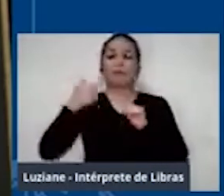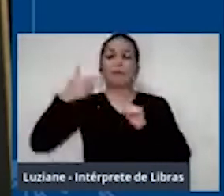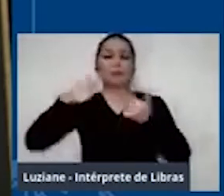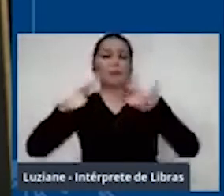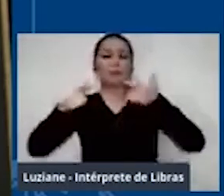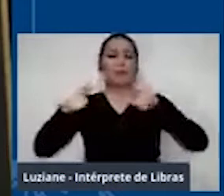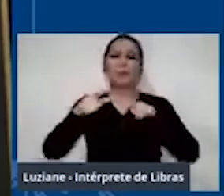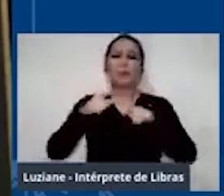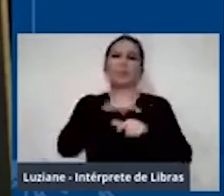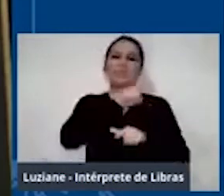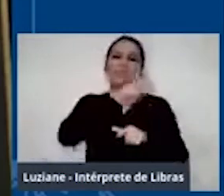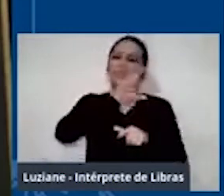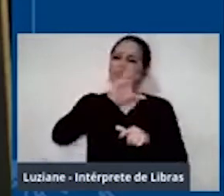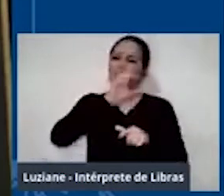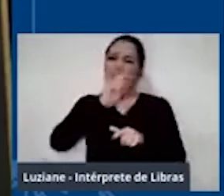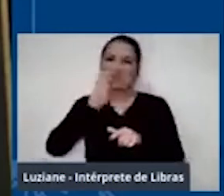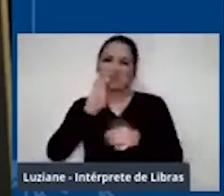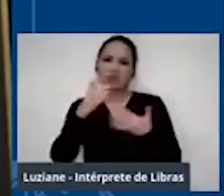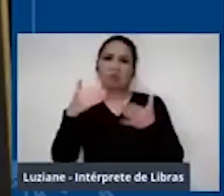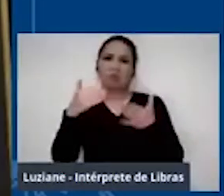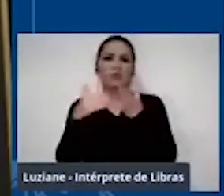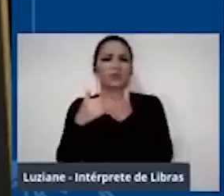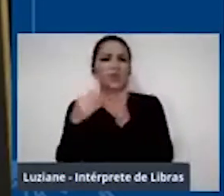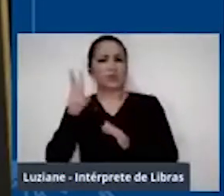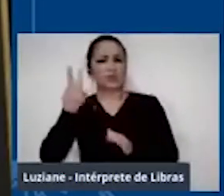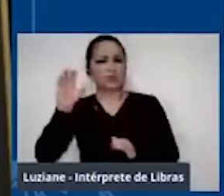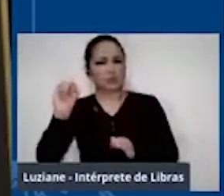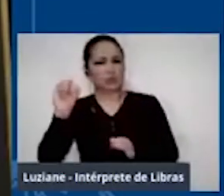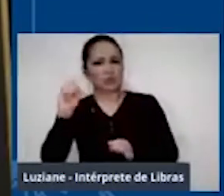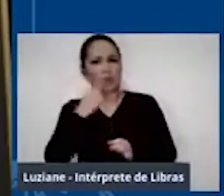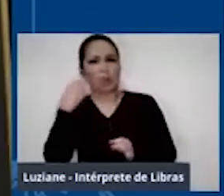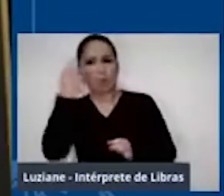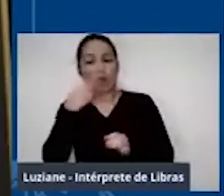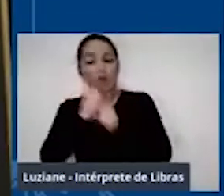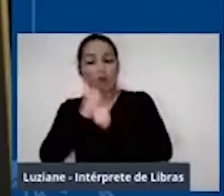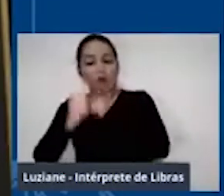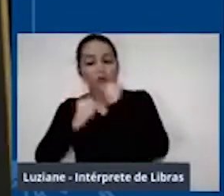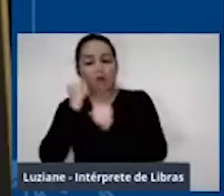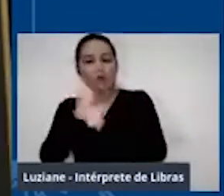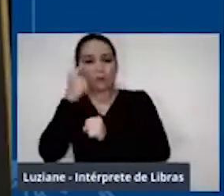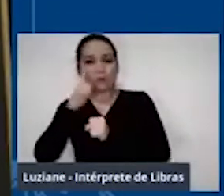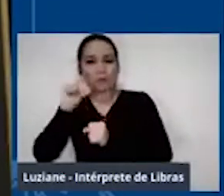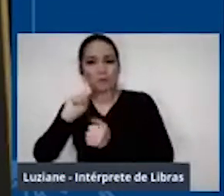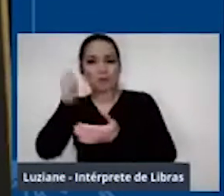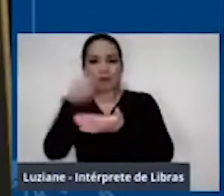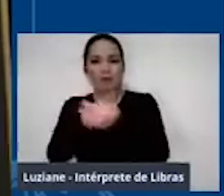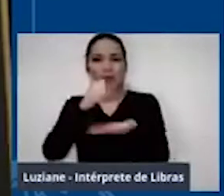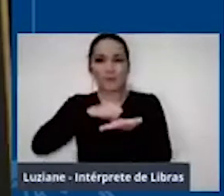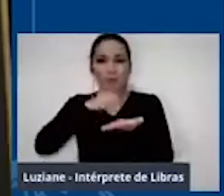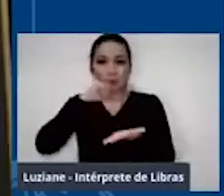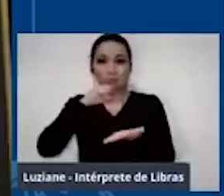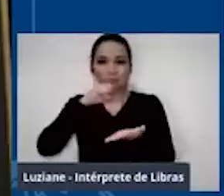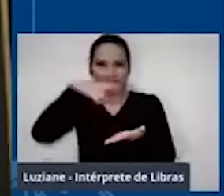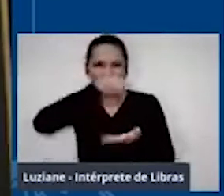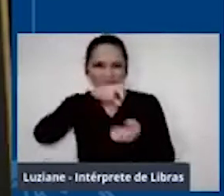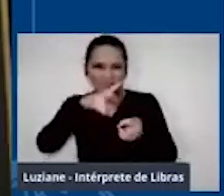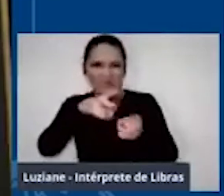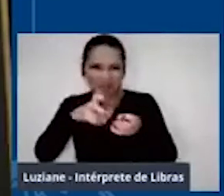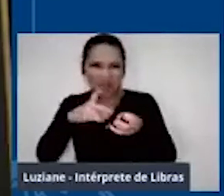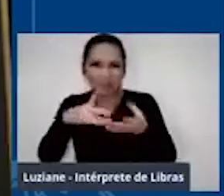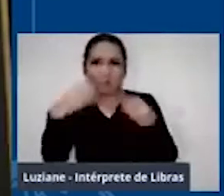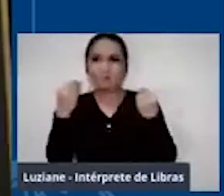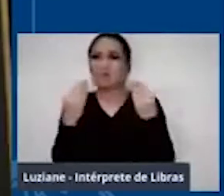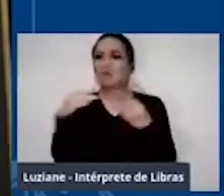105 a 200 horas por ano para pagar impostos. Então, a gente aí vê o quanto isso custa caro e esse ambiente é